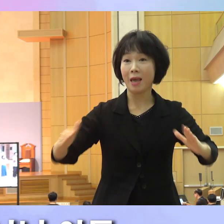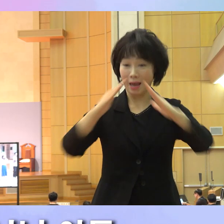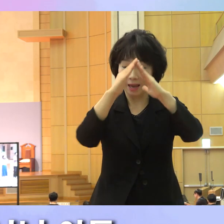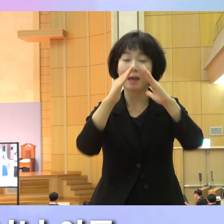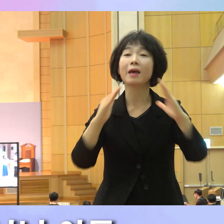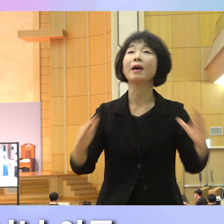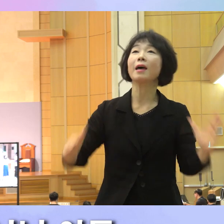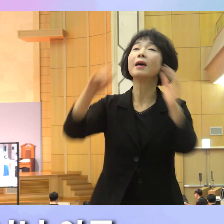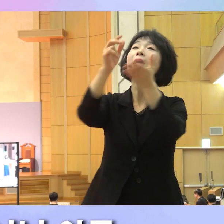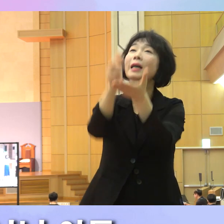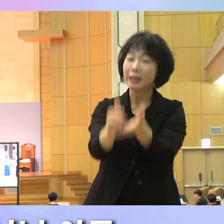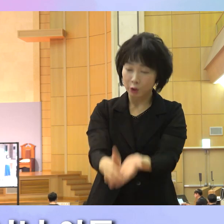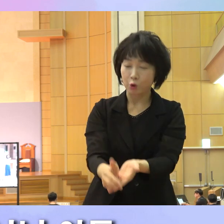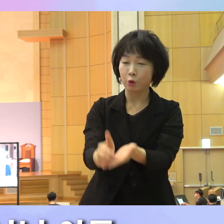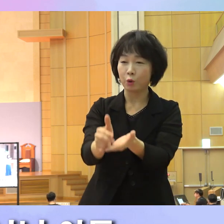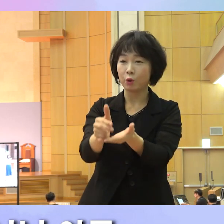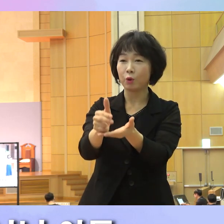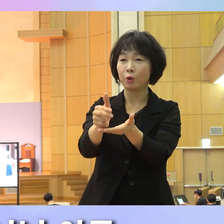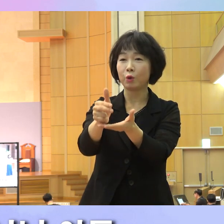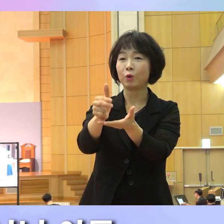요새,